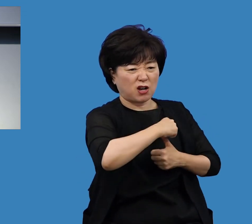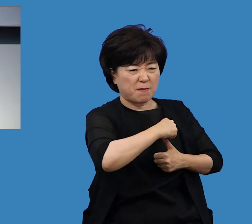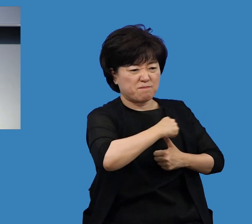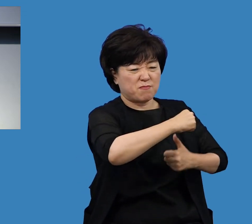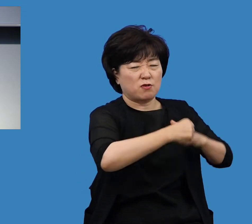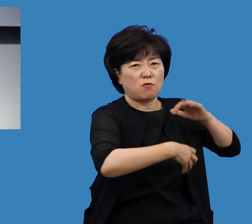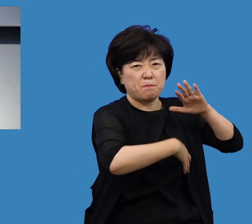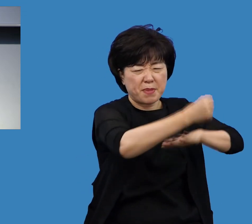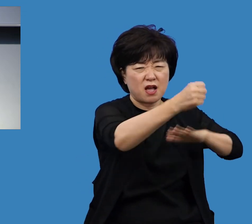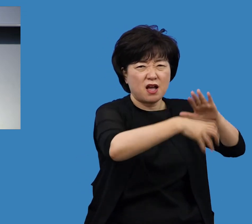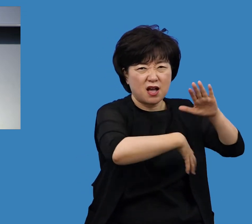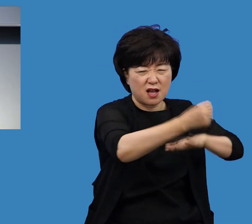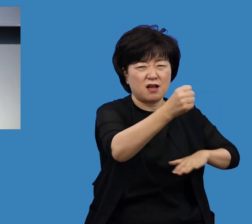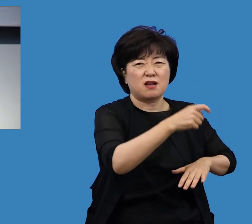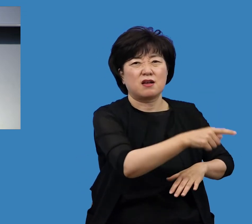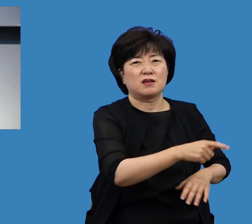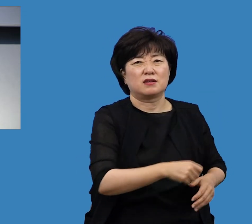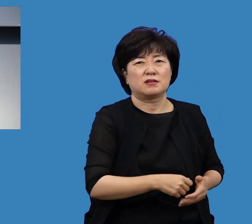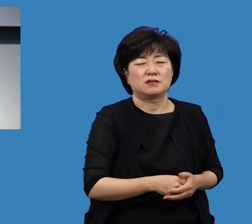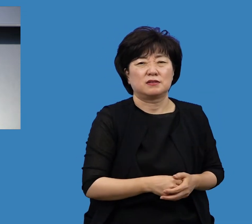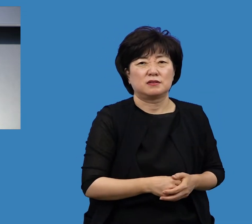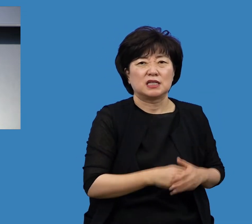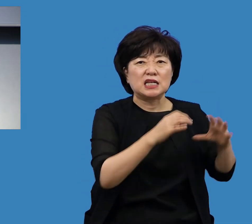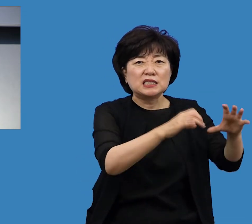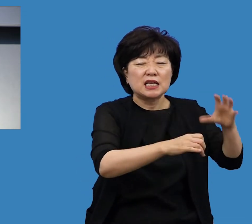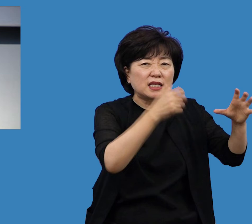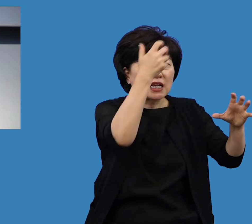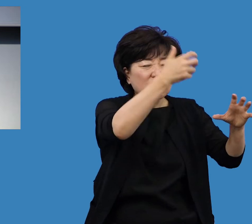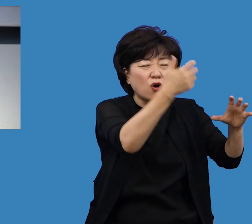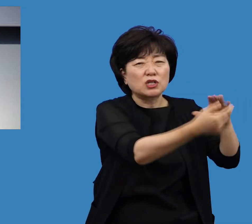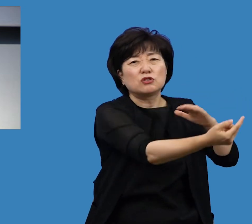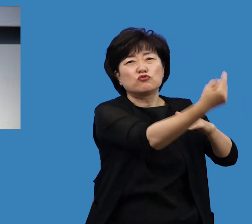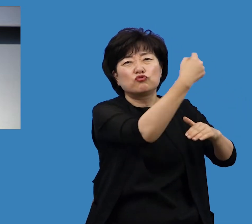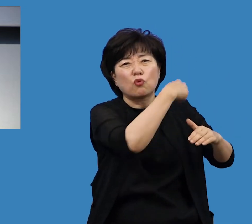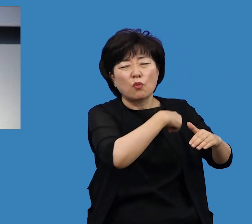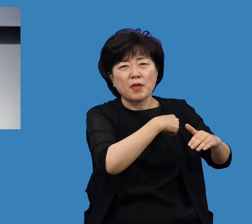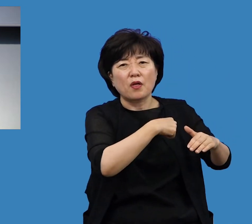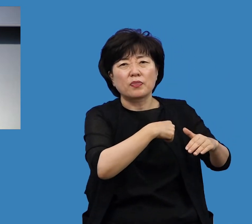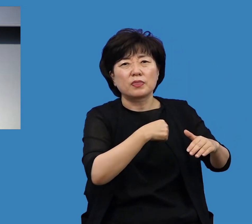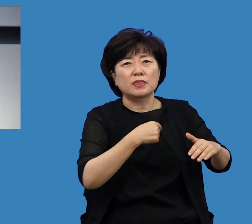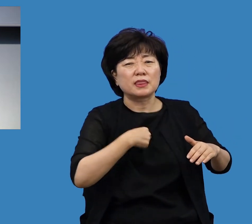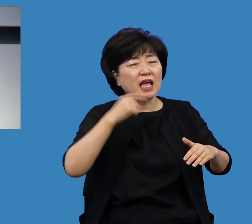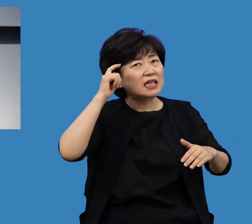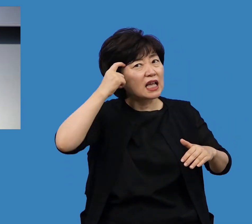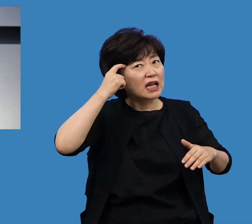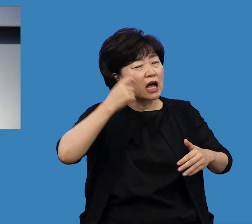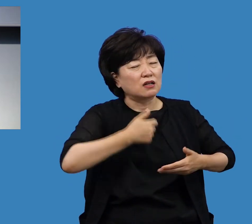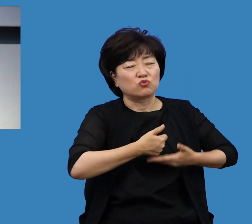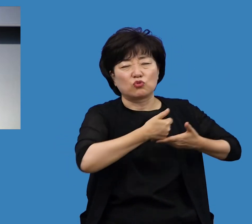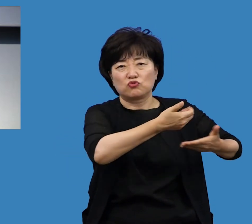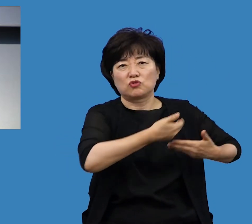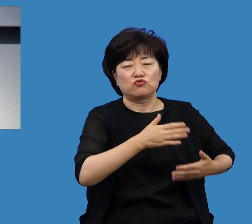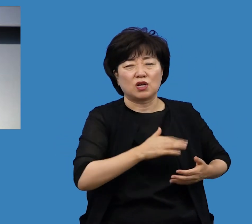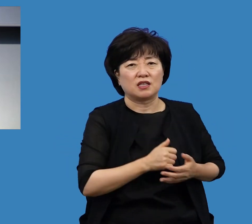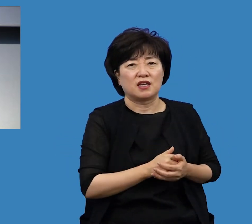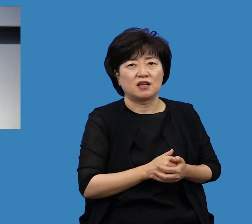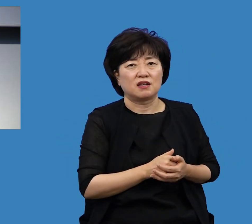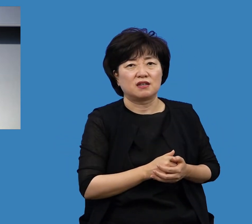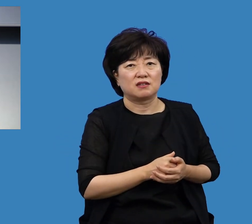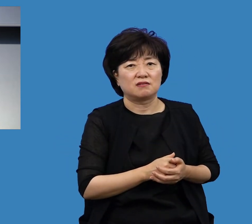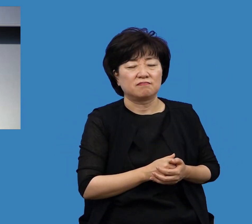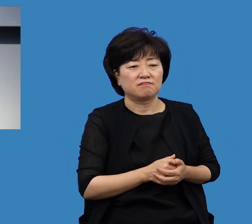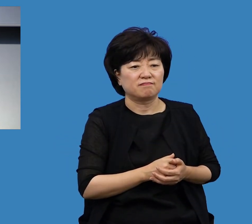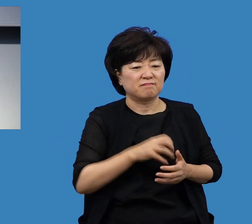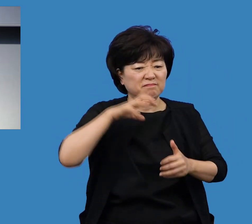빼앗고 강탈하는 거예요. 그래서 세상의 영은 들어오잖아요. 그러면 우리의 의지를 존중하지 않습니다. 그냥 혼과 육을